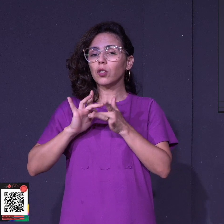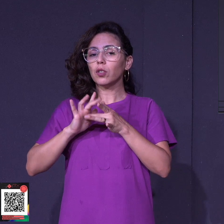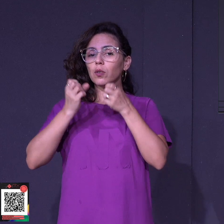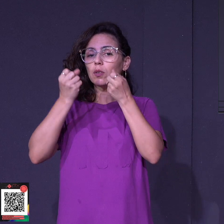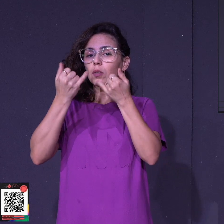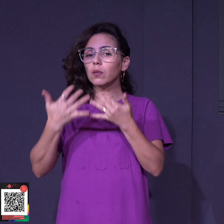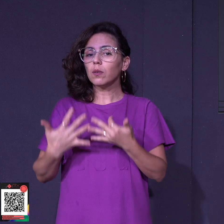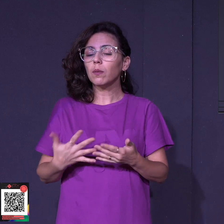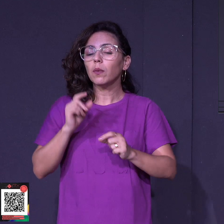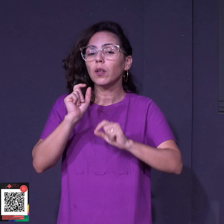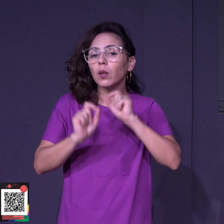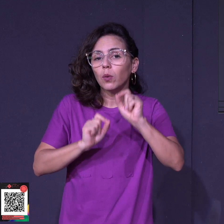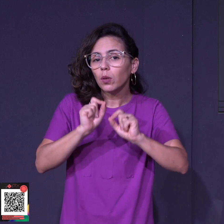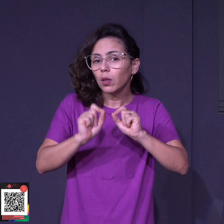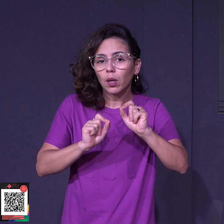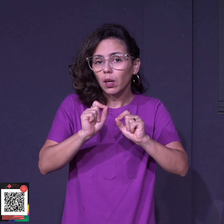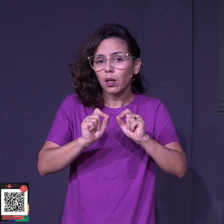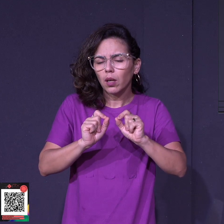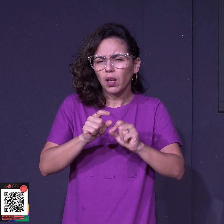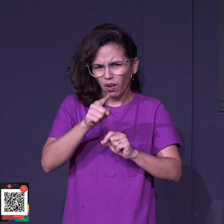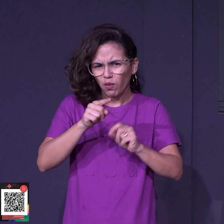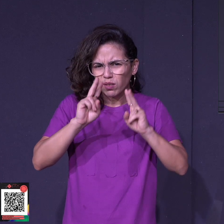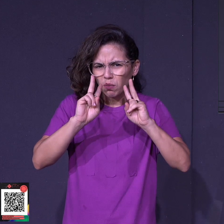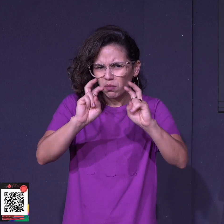assim: ouvistes o que foi dito?